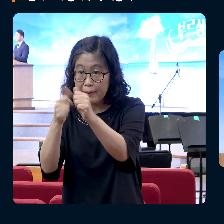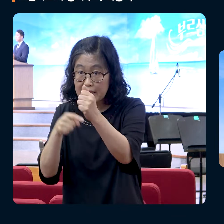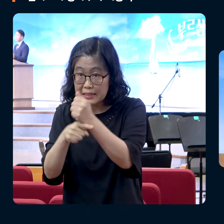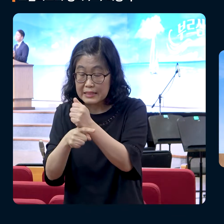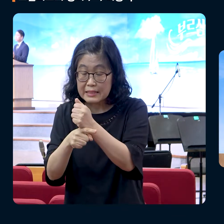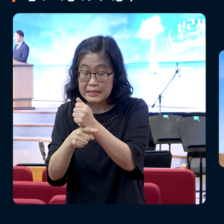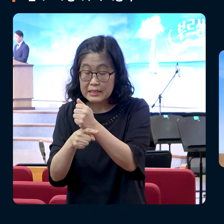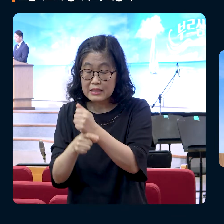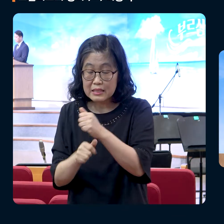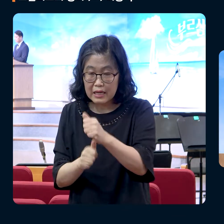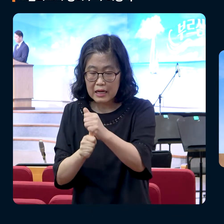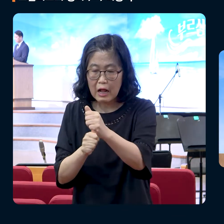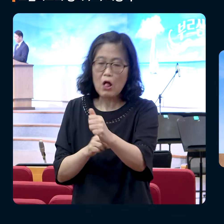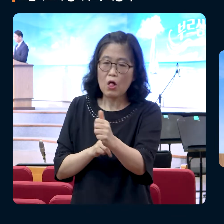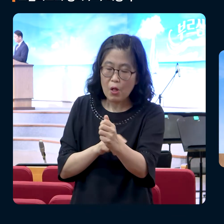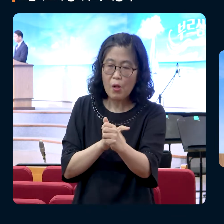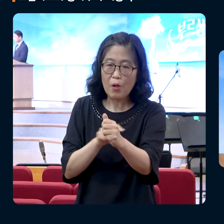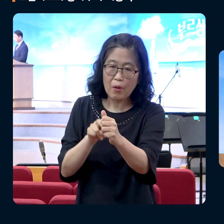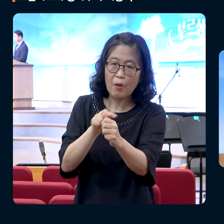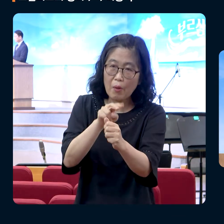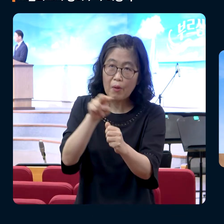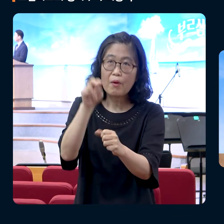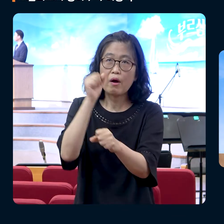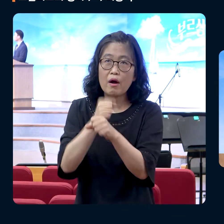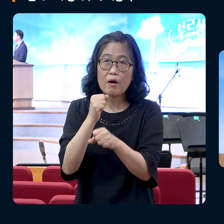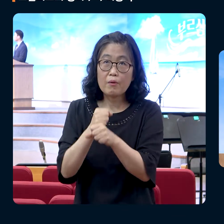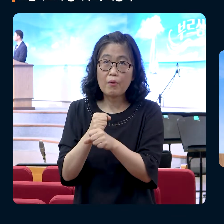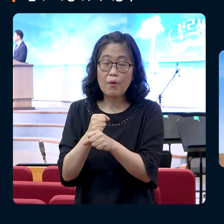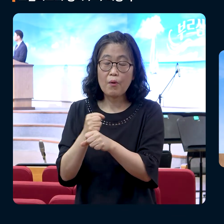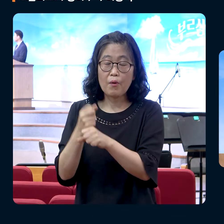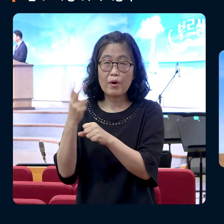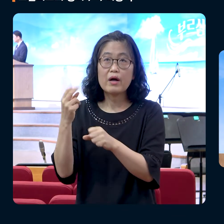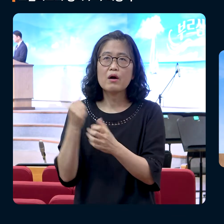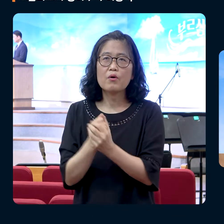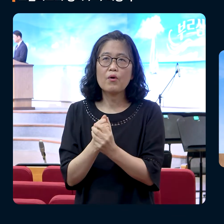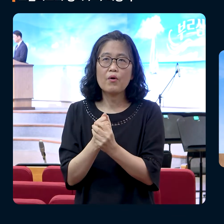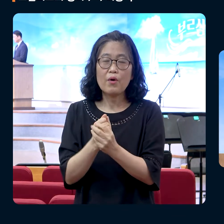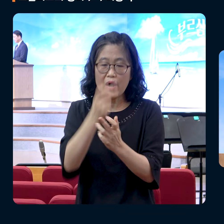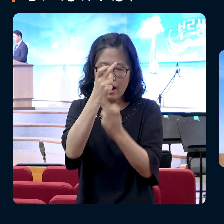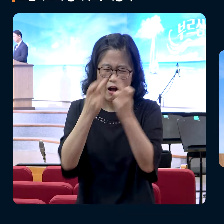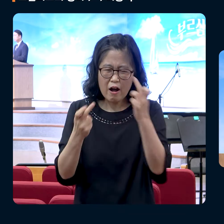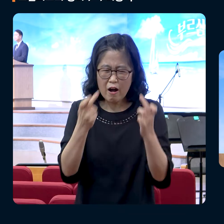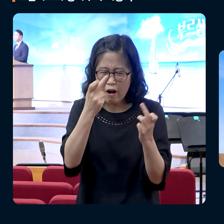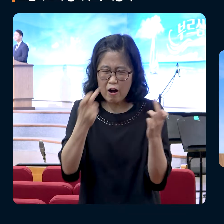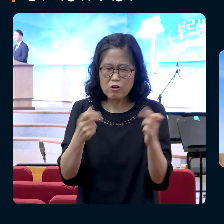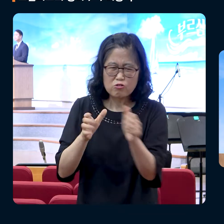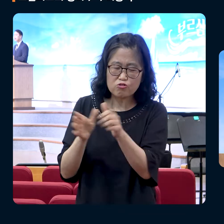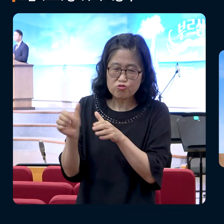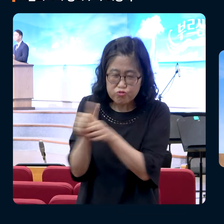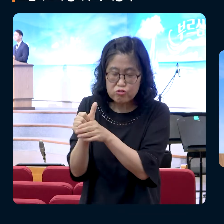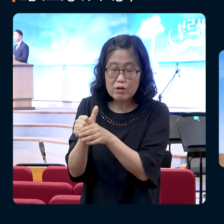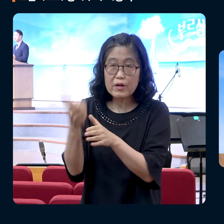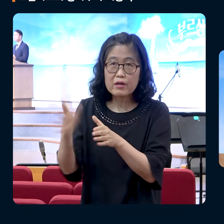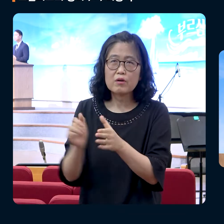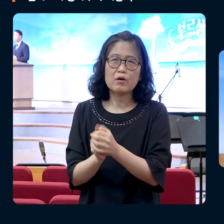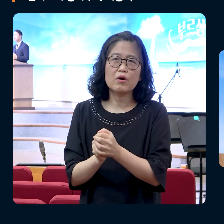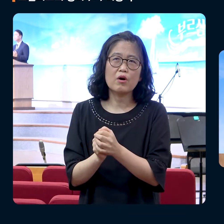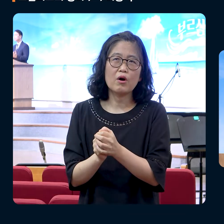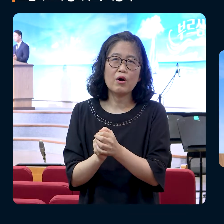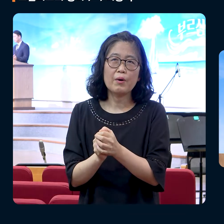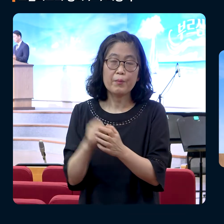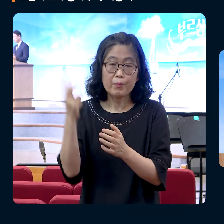거리를 성실하게 갔던 요셉을 죽이고자 악한 모의를 했던 형제들, 요셉을 살려서 아버지에게로